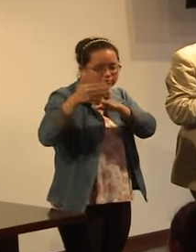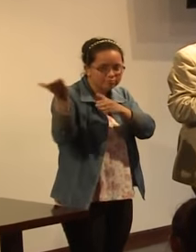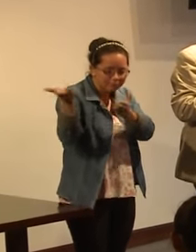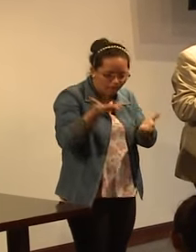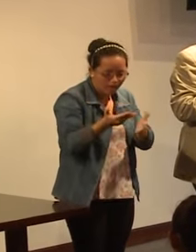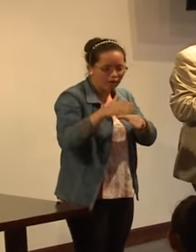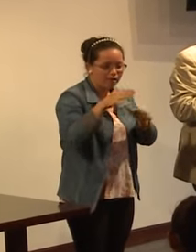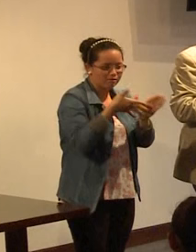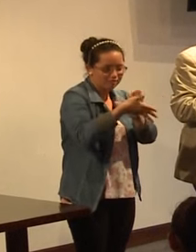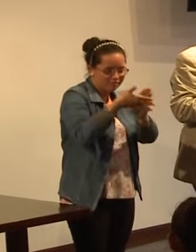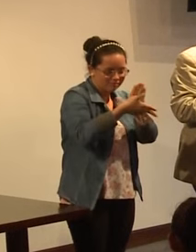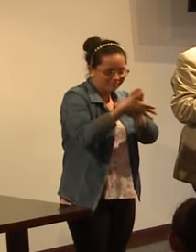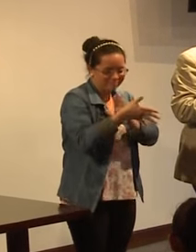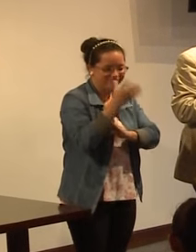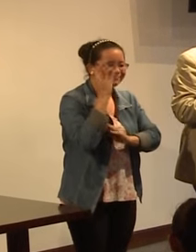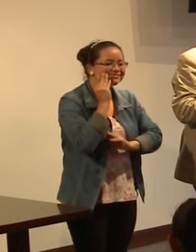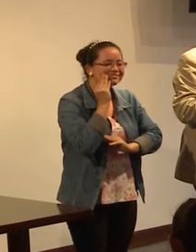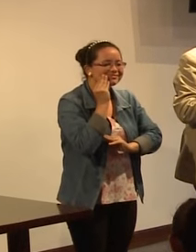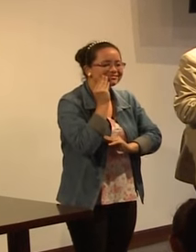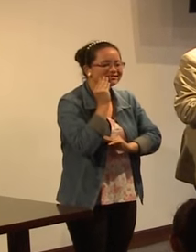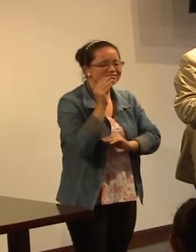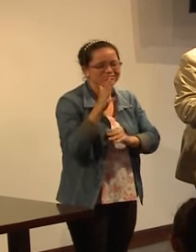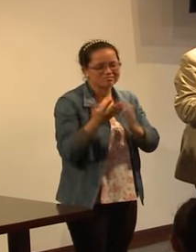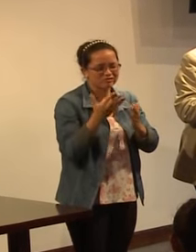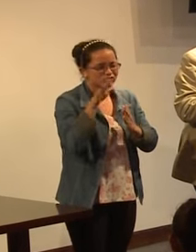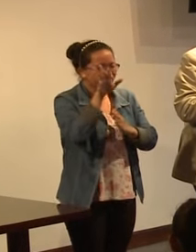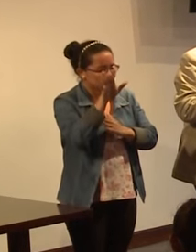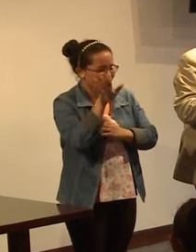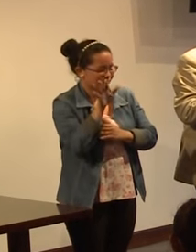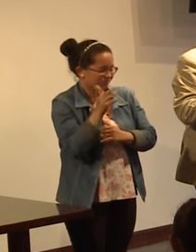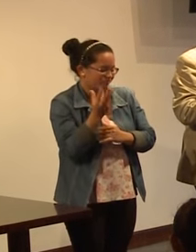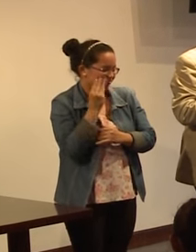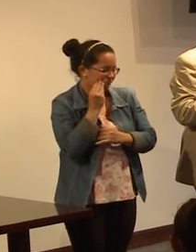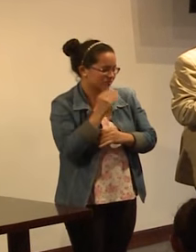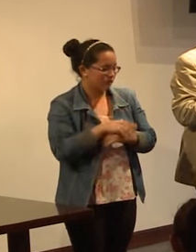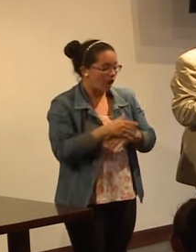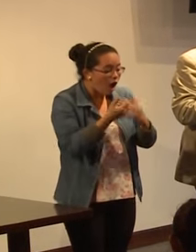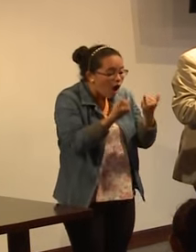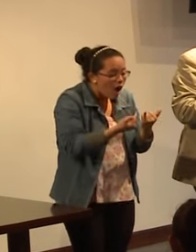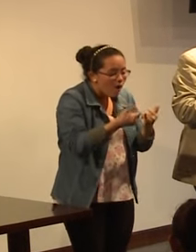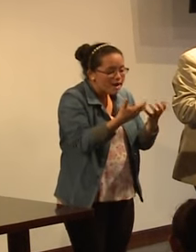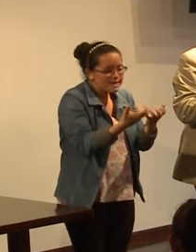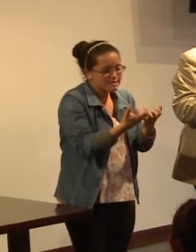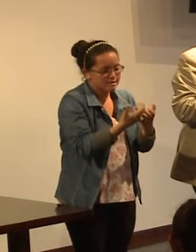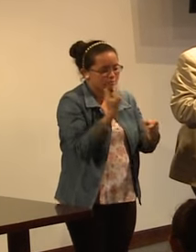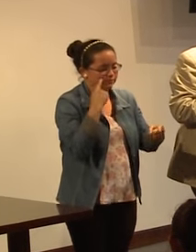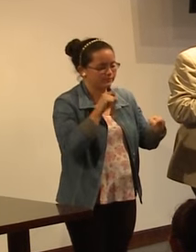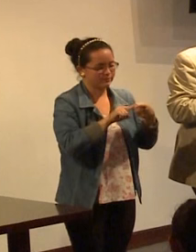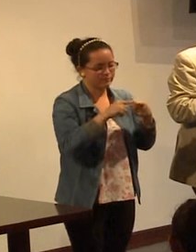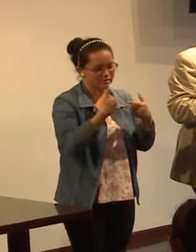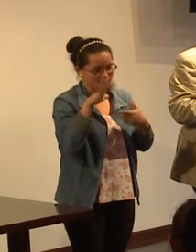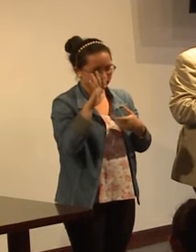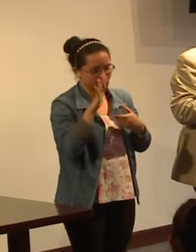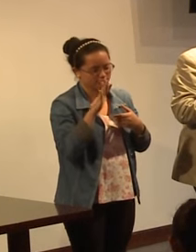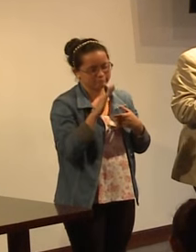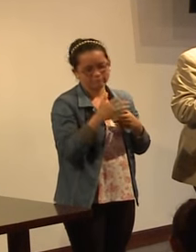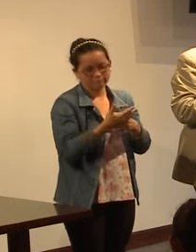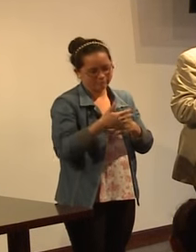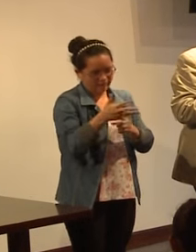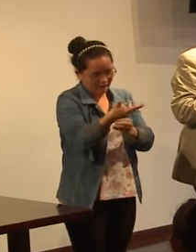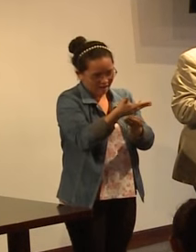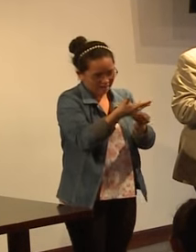experiencias desde diferentes áreas, pero digamos que este semestre que estamos trabajando las artes en el contexto